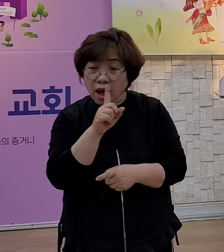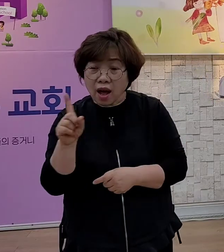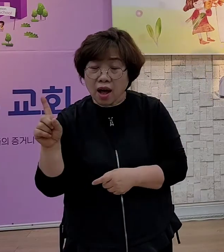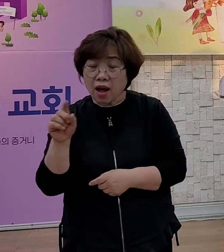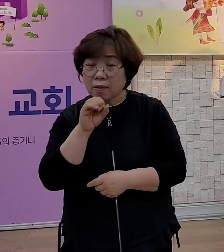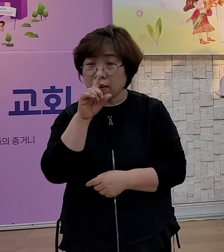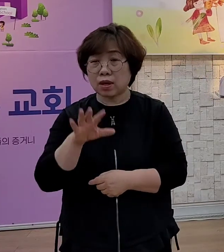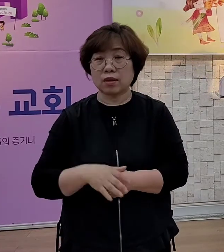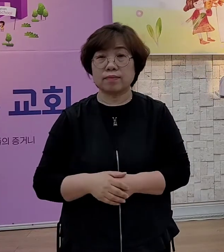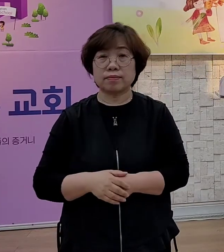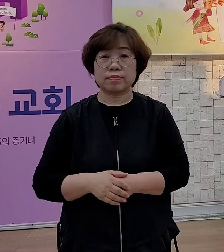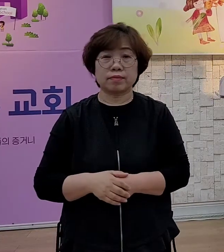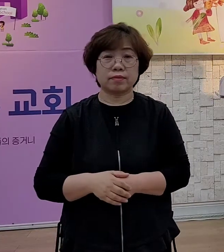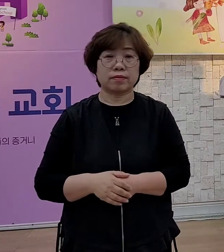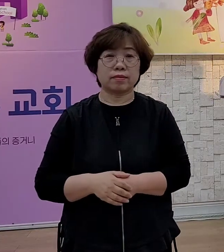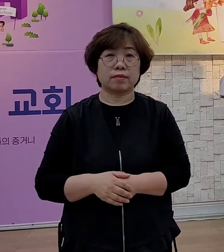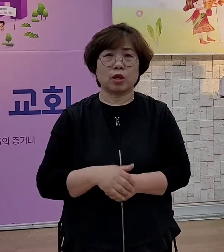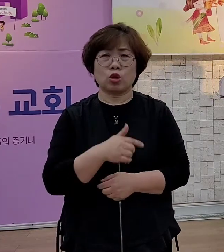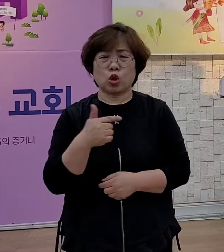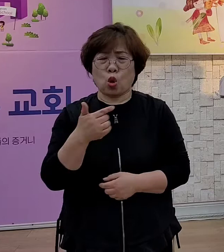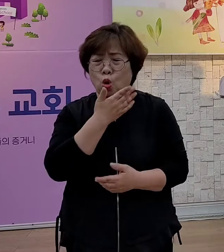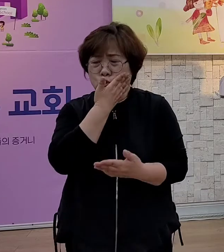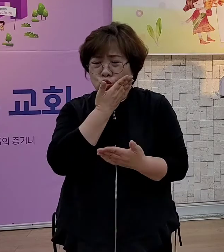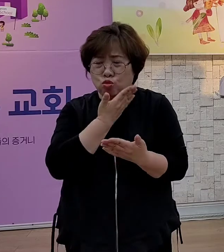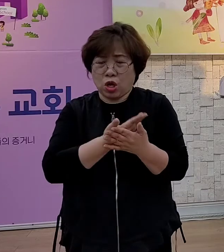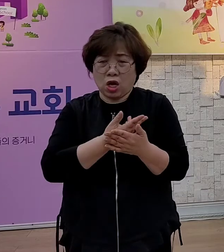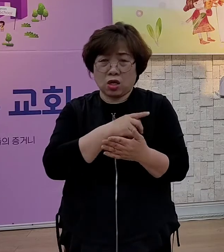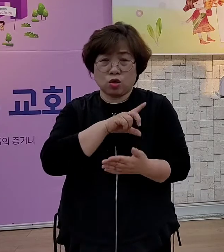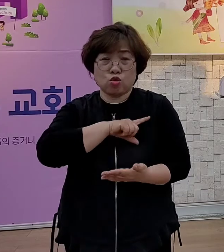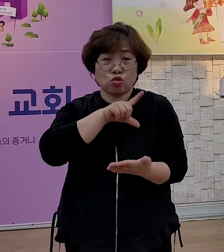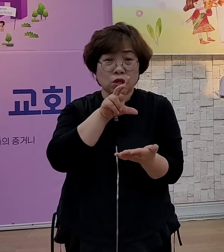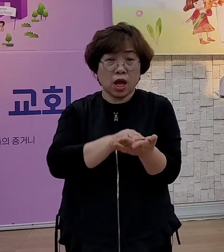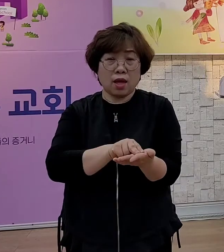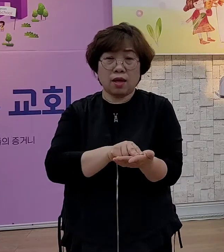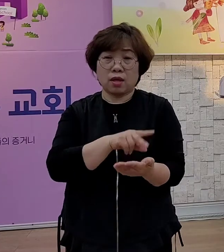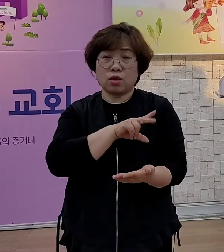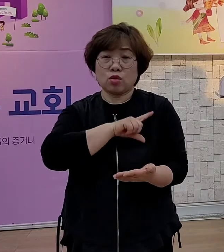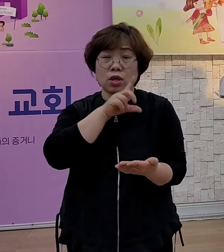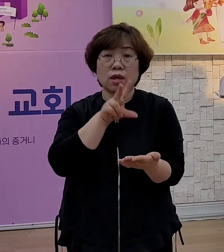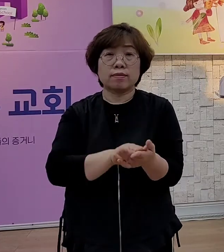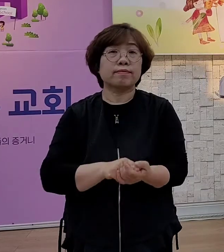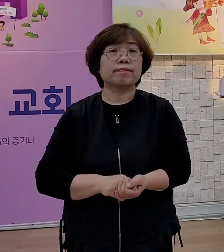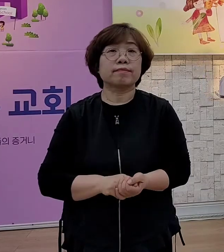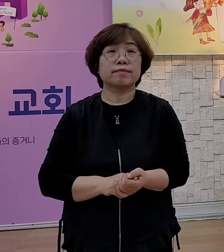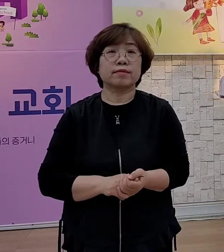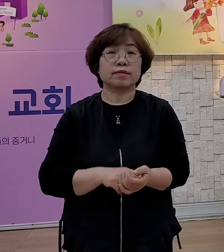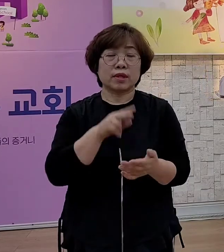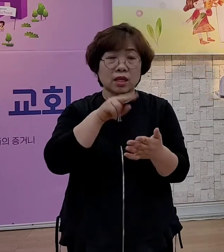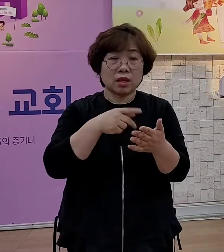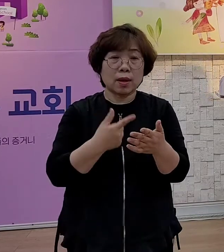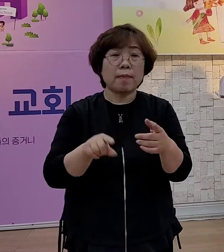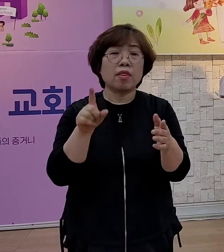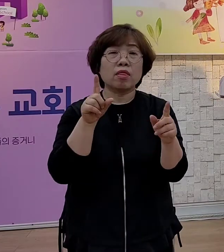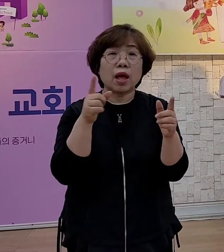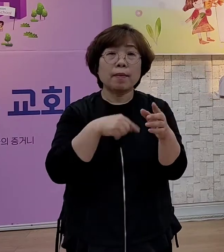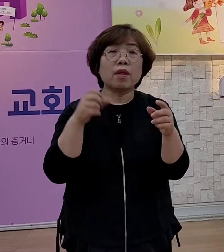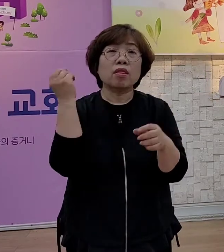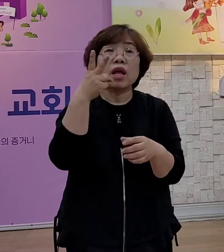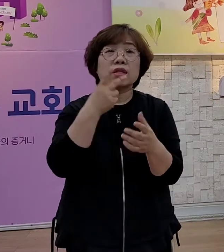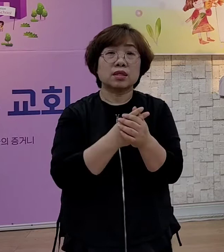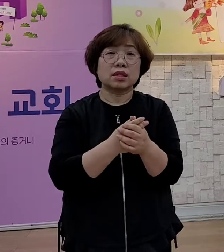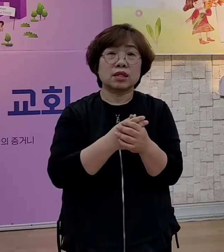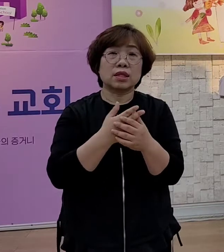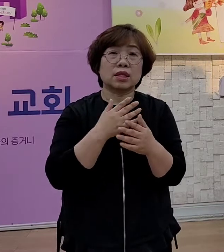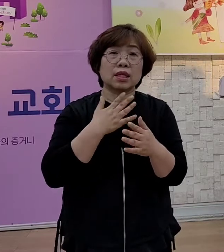그렇죠. 우리 너무 오늘 중요한 주제거든요. 이 말씀이 우리 한번 읽었지만 같이 한번 다시 읽어보겠습니다. 시작.